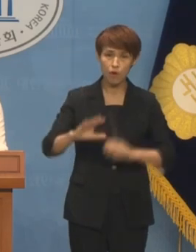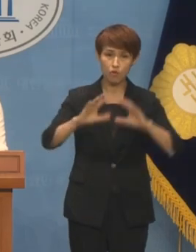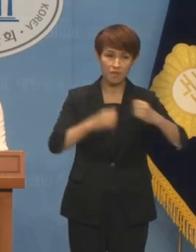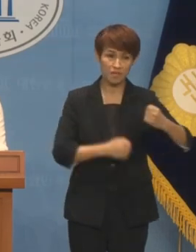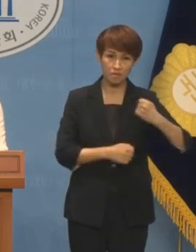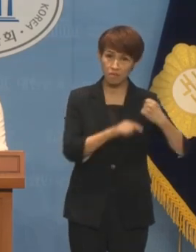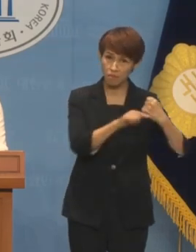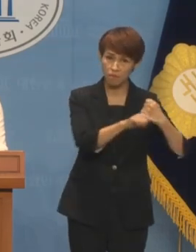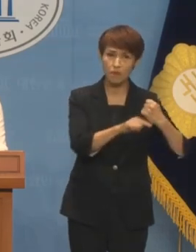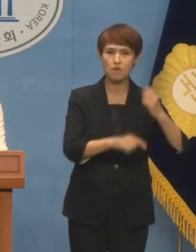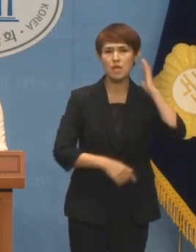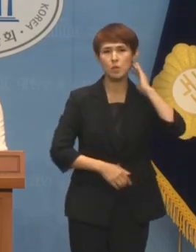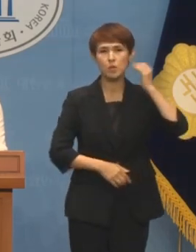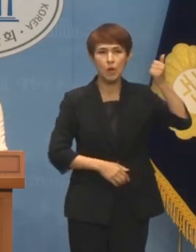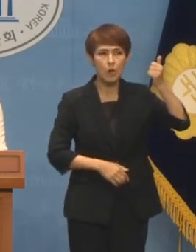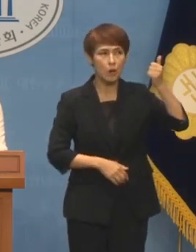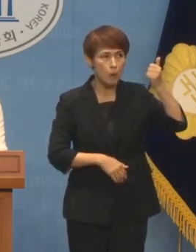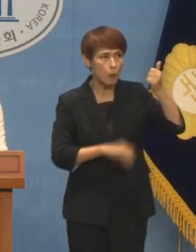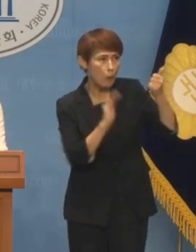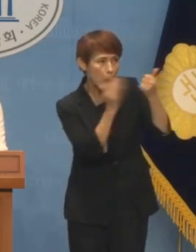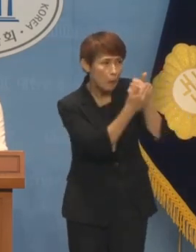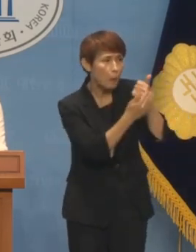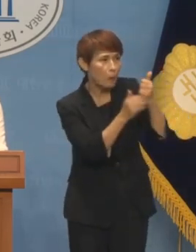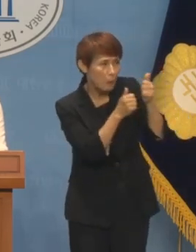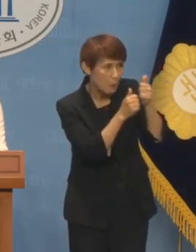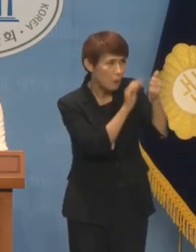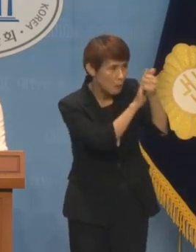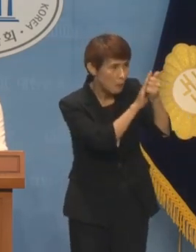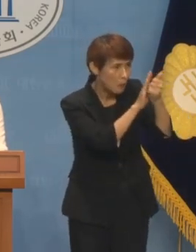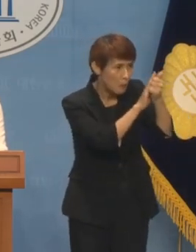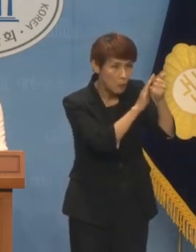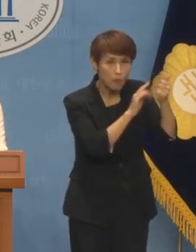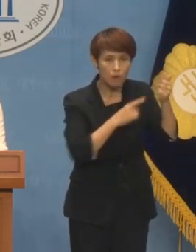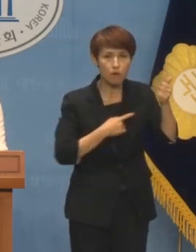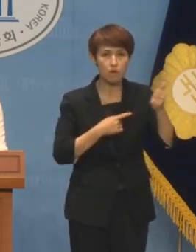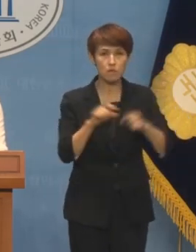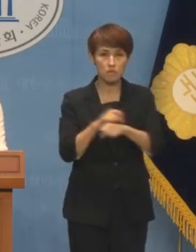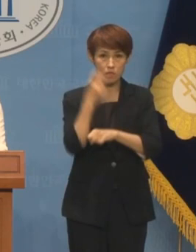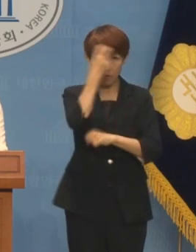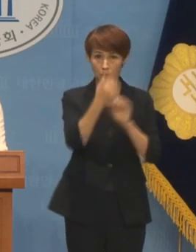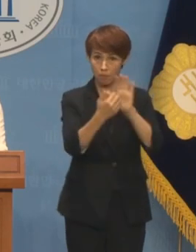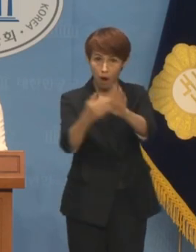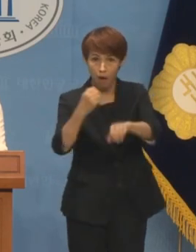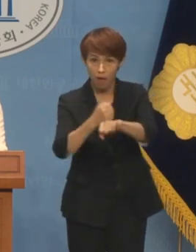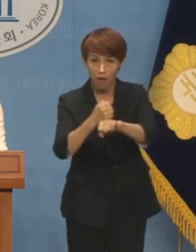국민의힘은 대통령의 꼭두각시가 되어 특검을 막겠다는 말입니까?